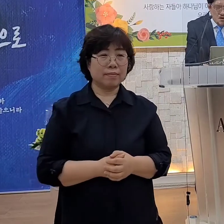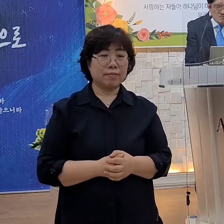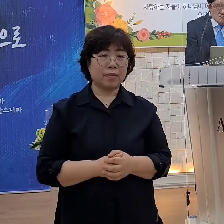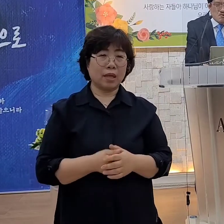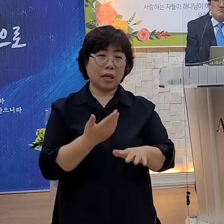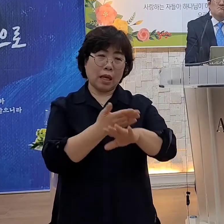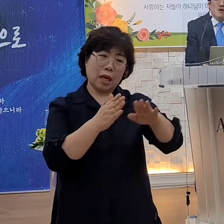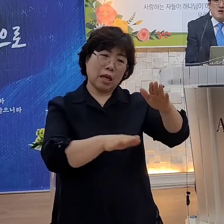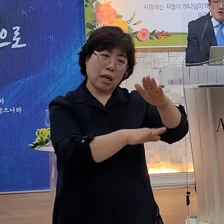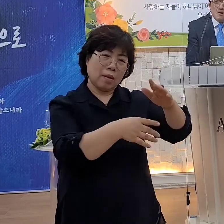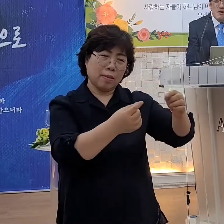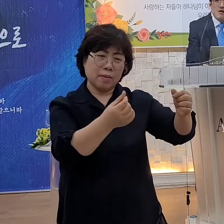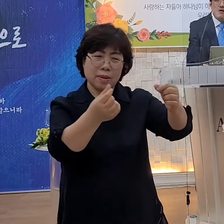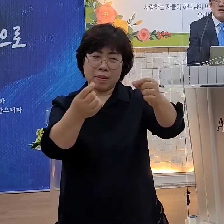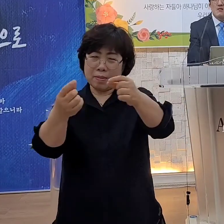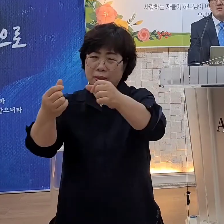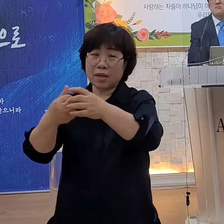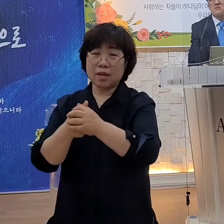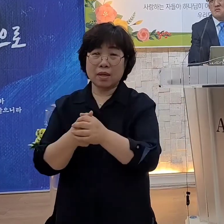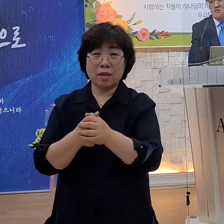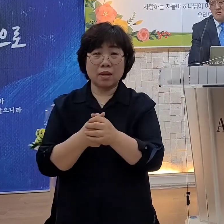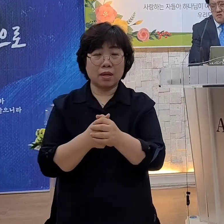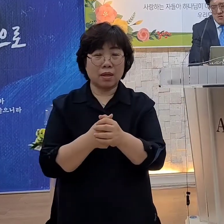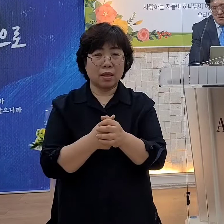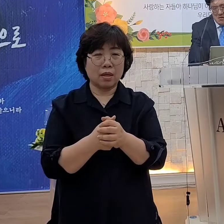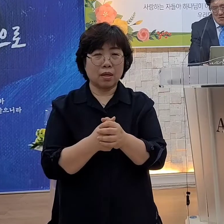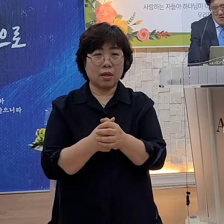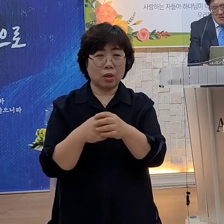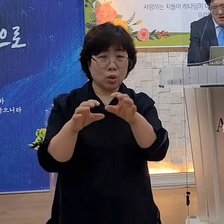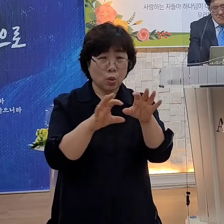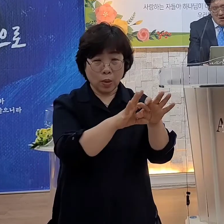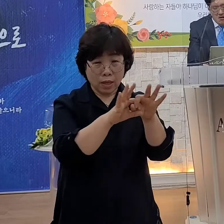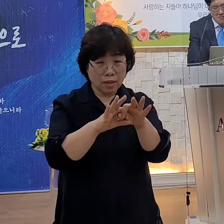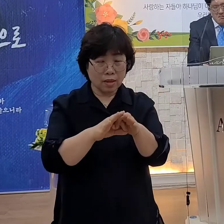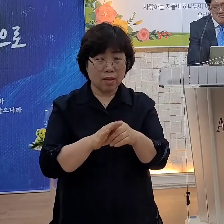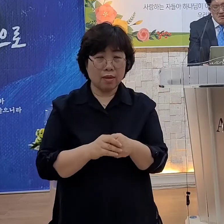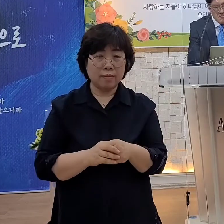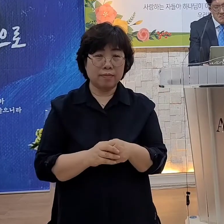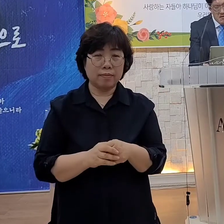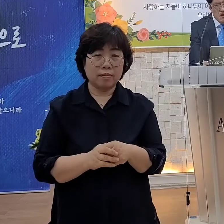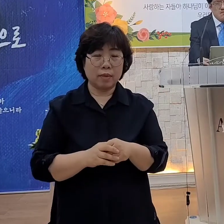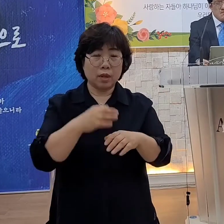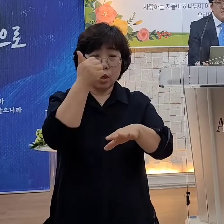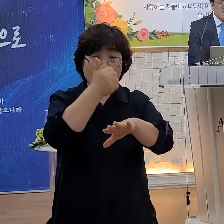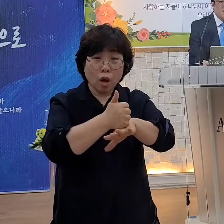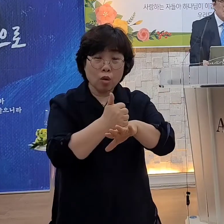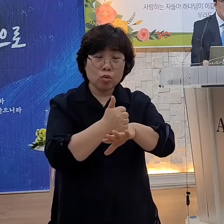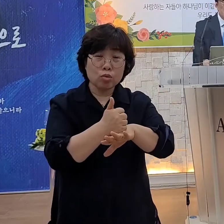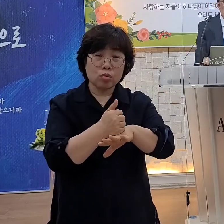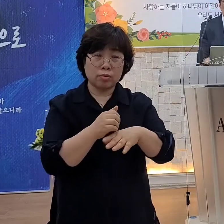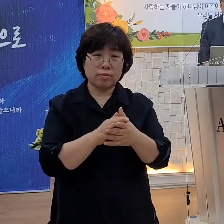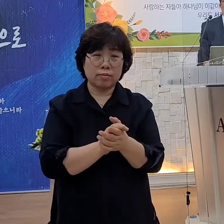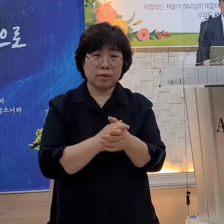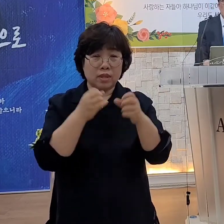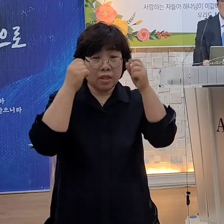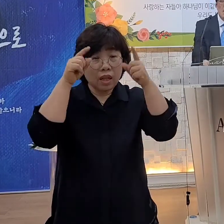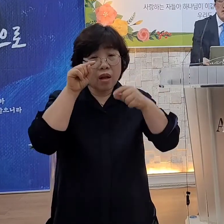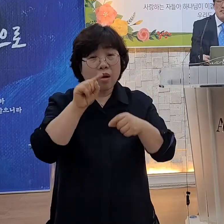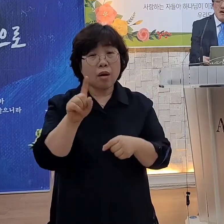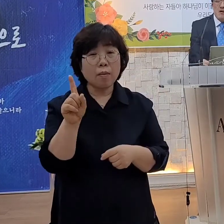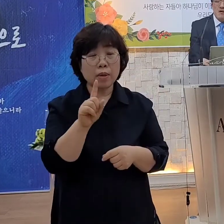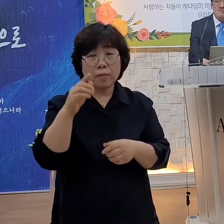보면서, 다른 가정도 그렇구나 라는 것을 보면서, 나중에 알고 보면 아까도 제가 말씀드렸지만